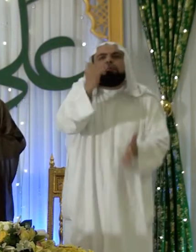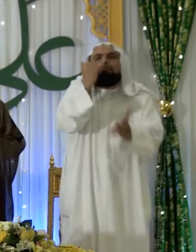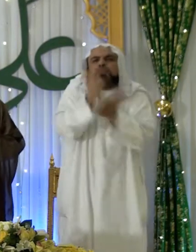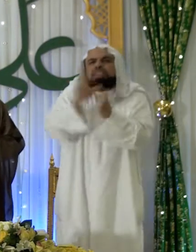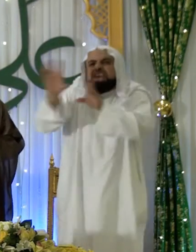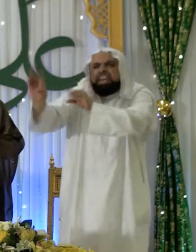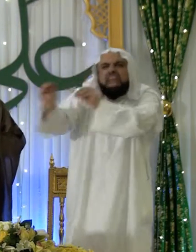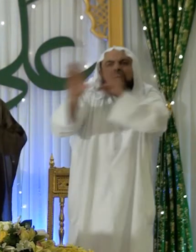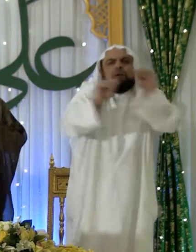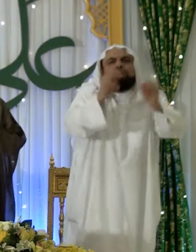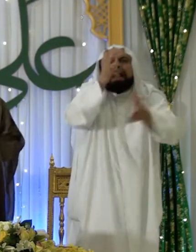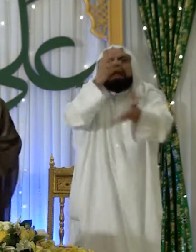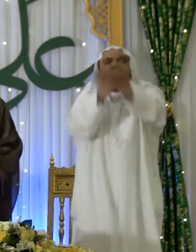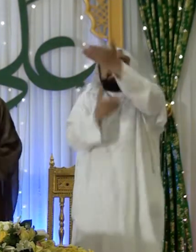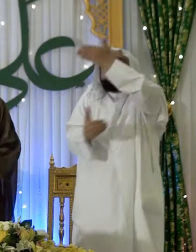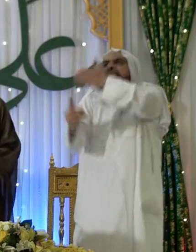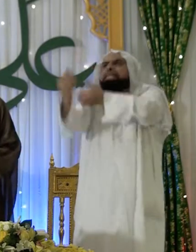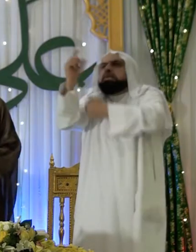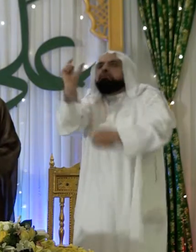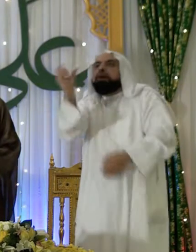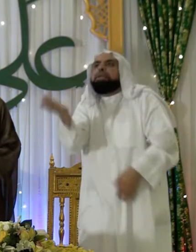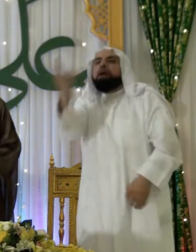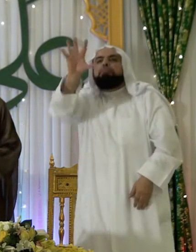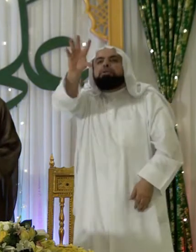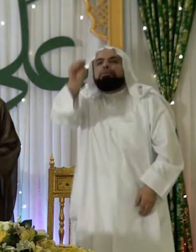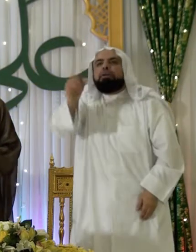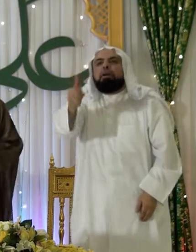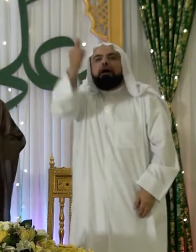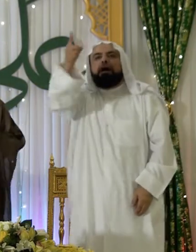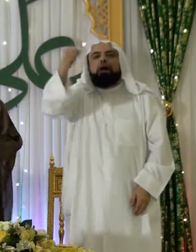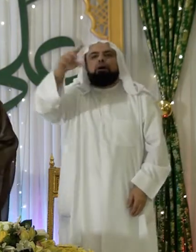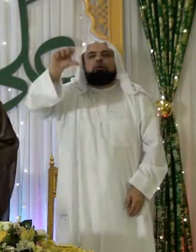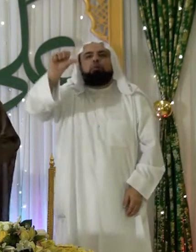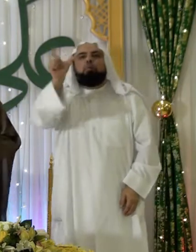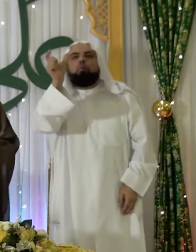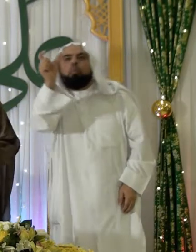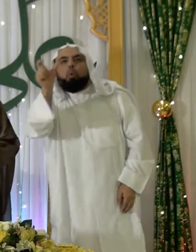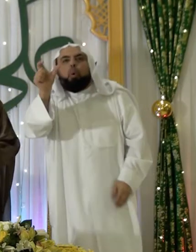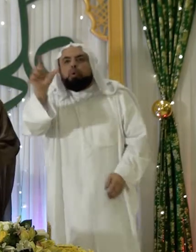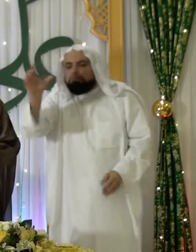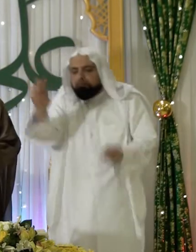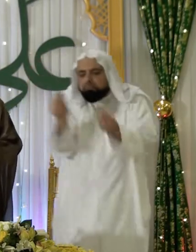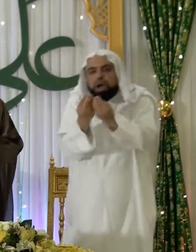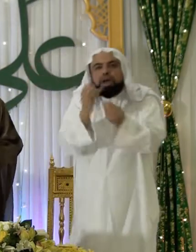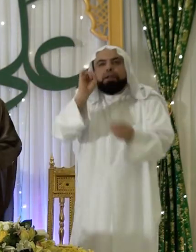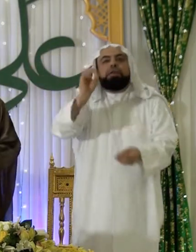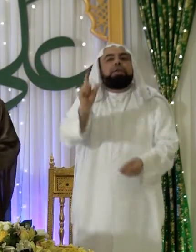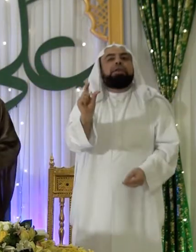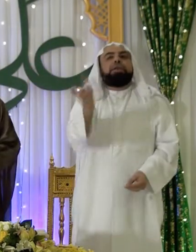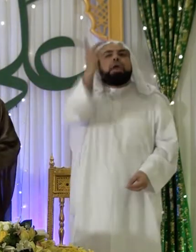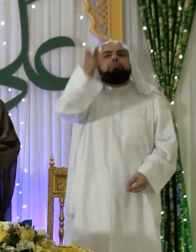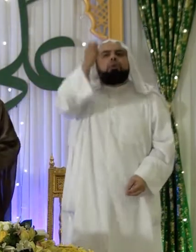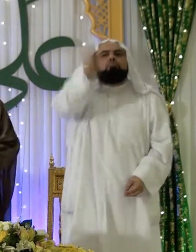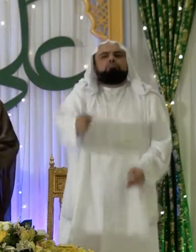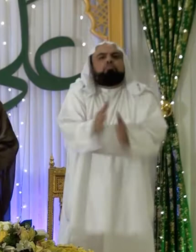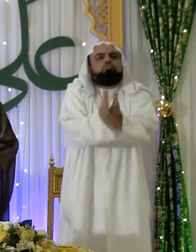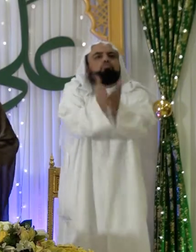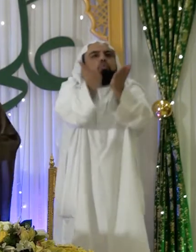هارون من أهل بيت موسى، وكما كان الله سبحانه وتعالى